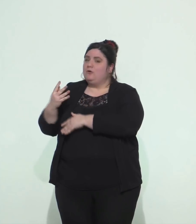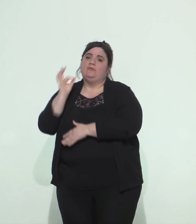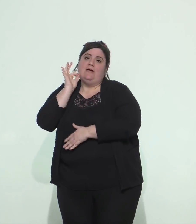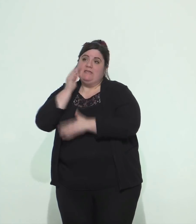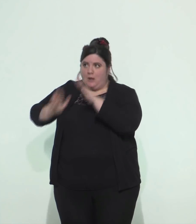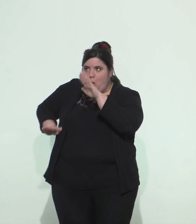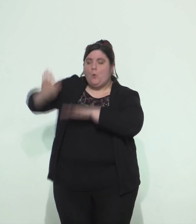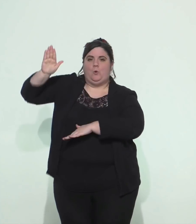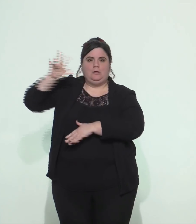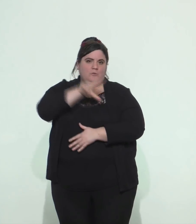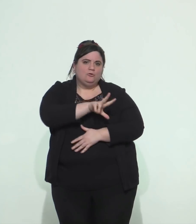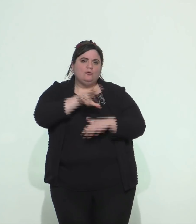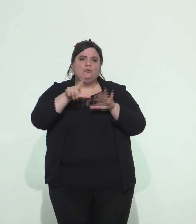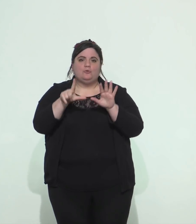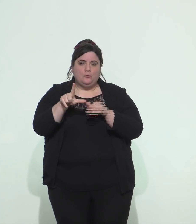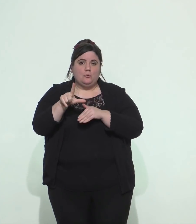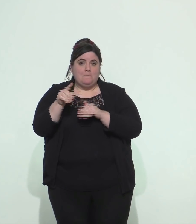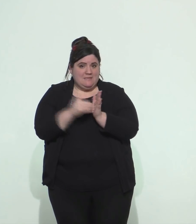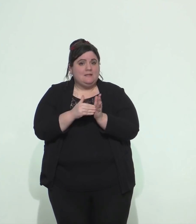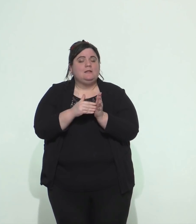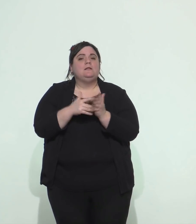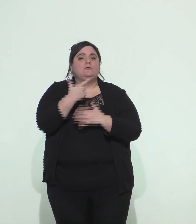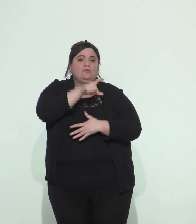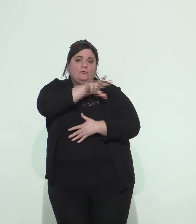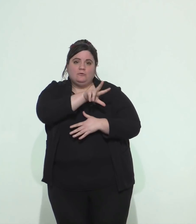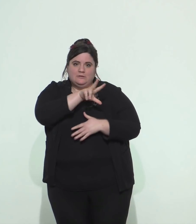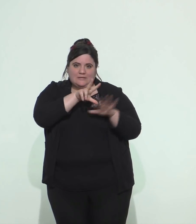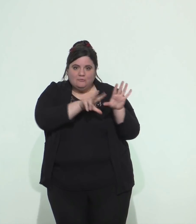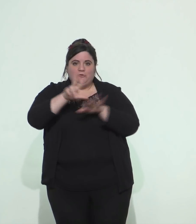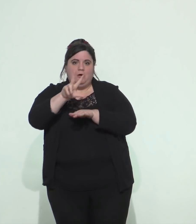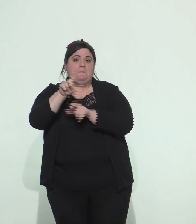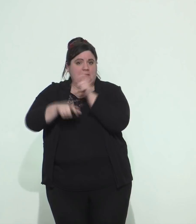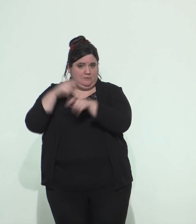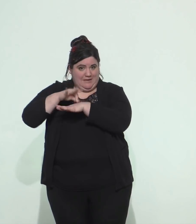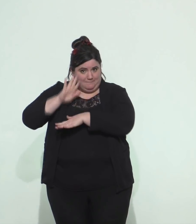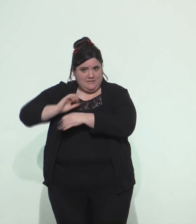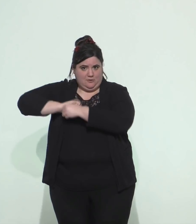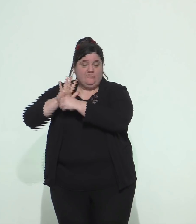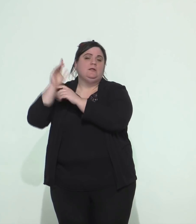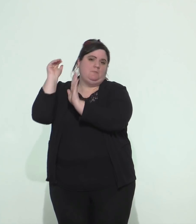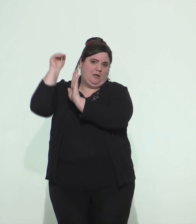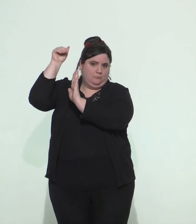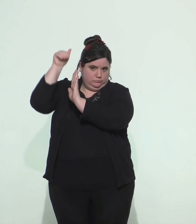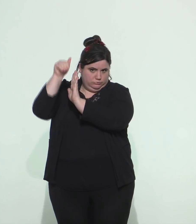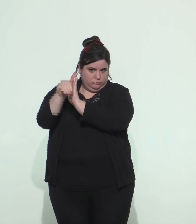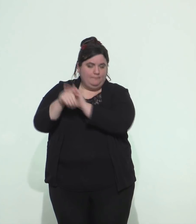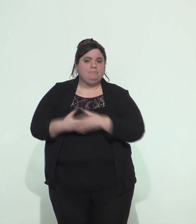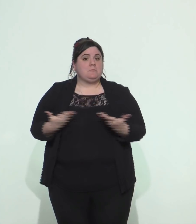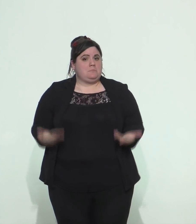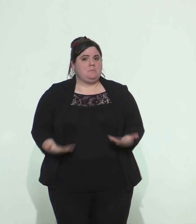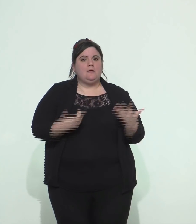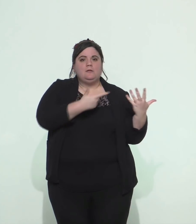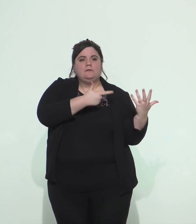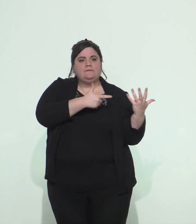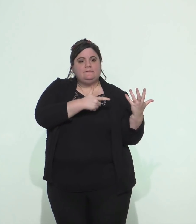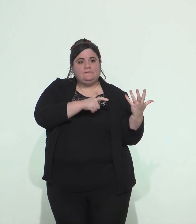250 malades de Covid hospitalisés. 7 166 malades sont actuellement hospitalisés en